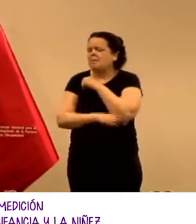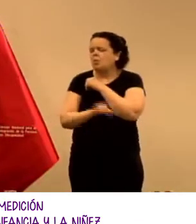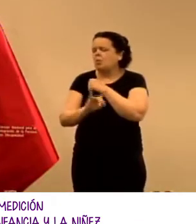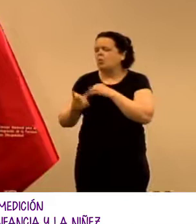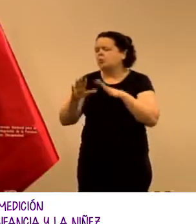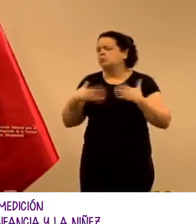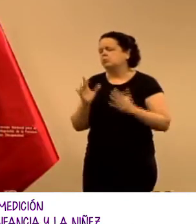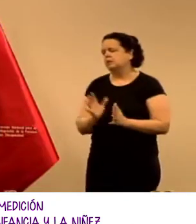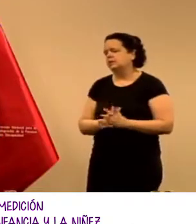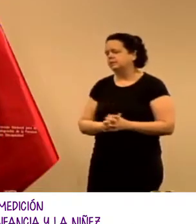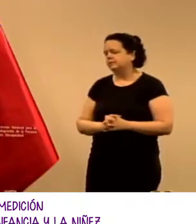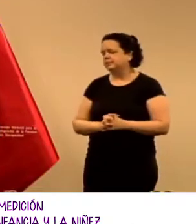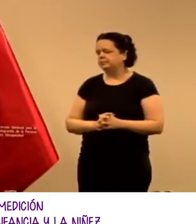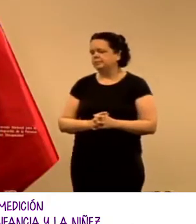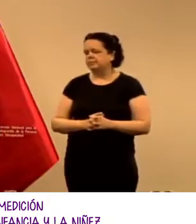del mundo.